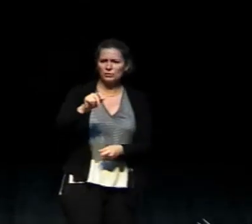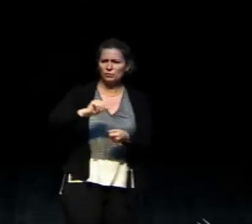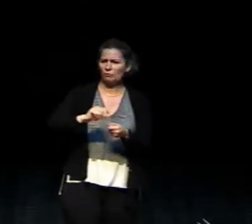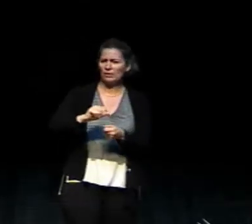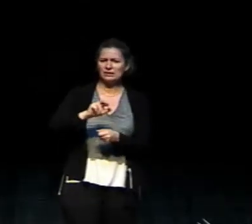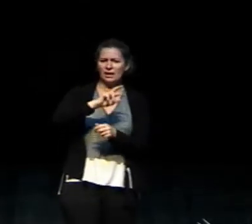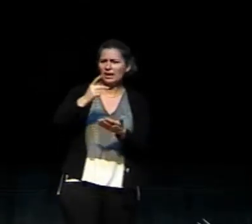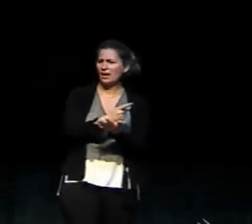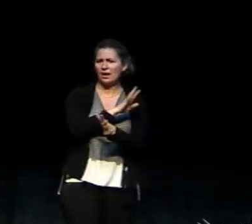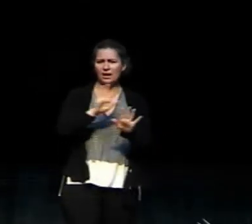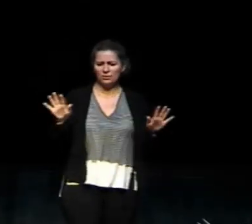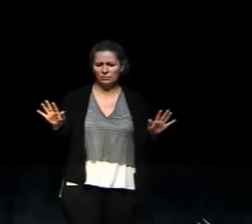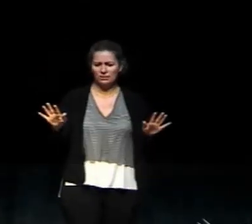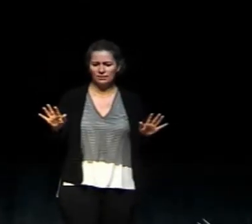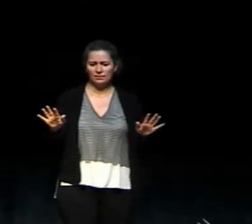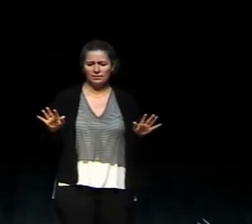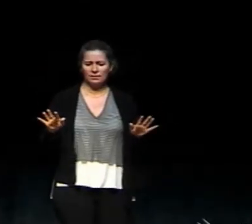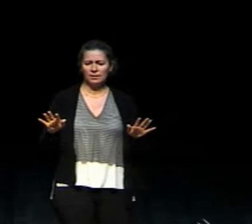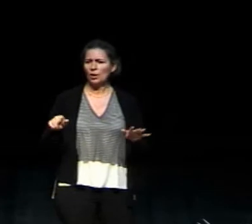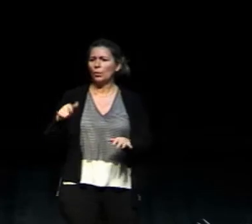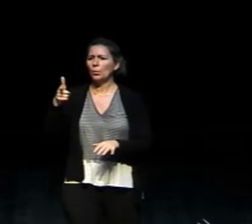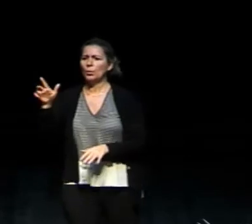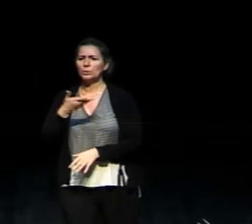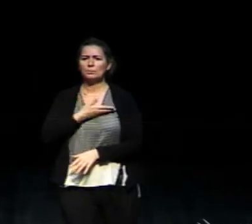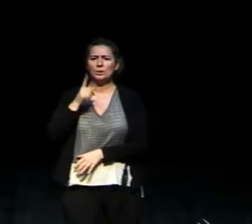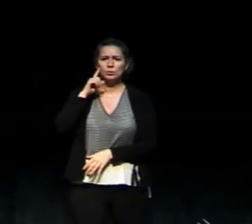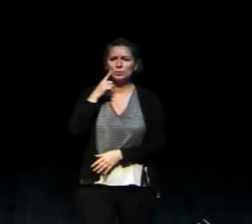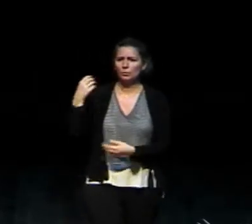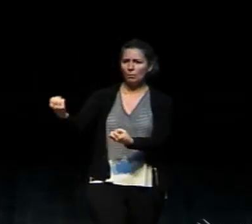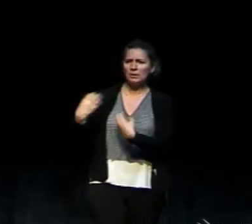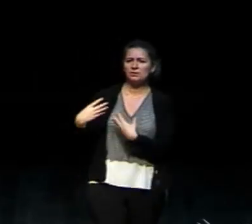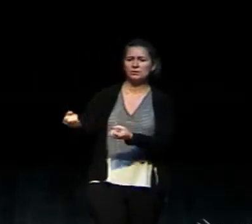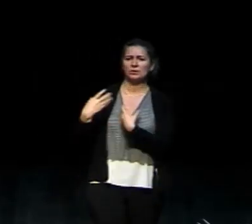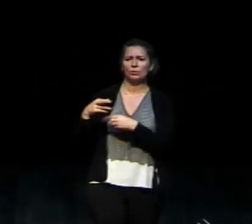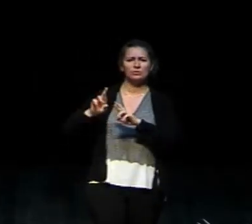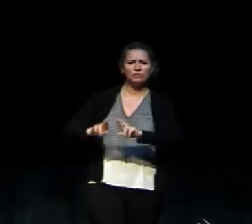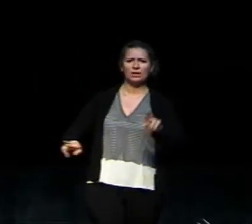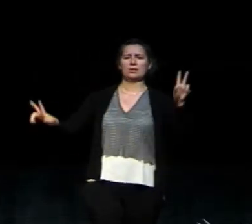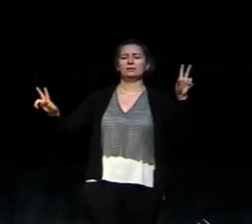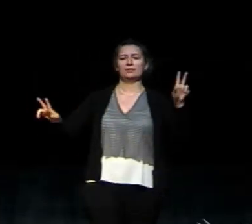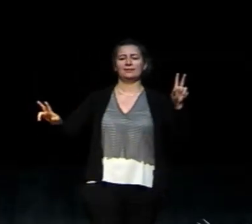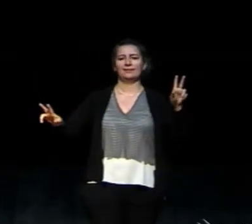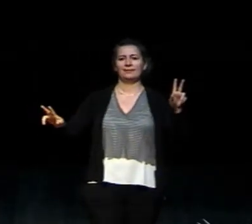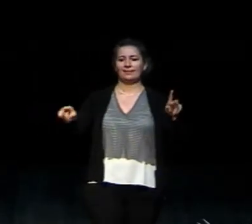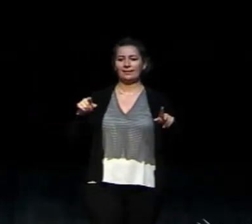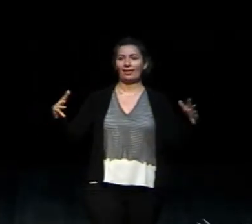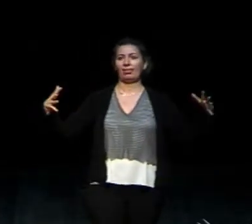essa fala, variedades. Então o aluno diz, o sinal que o professor fez não é assim, um